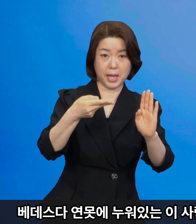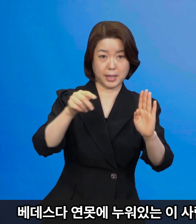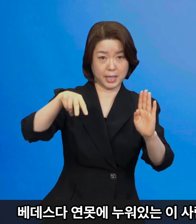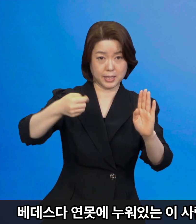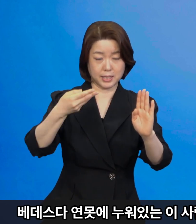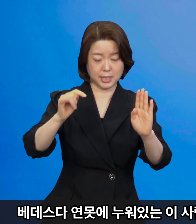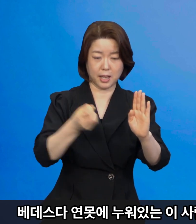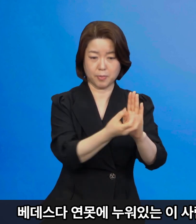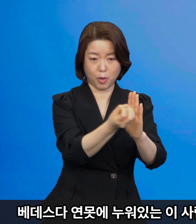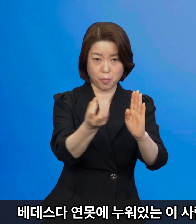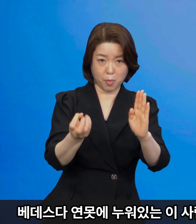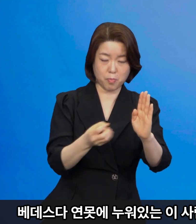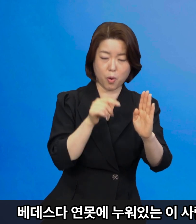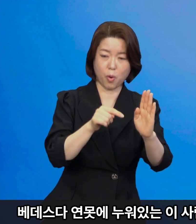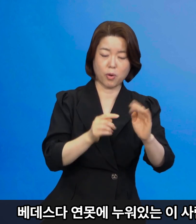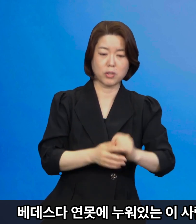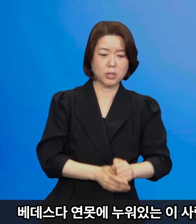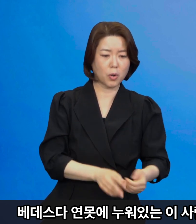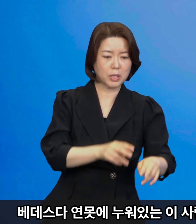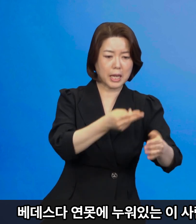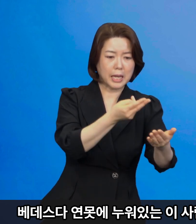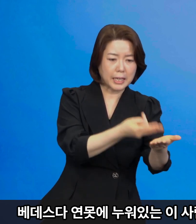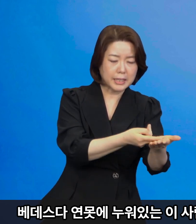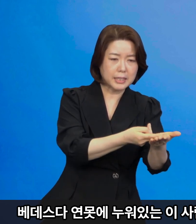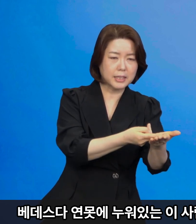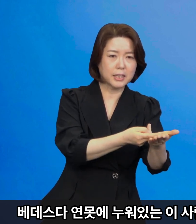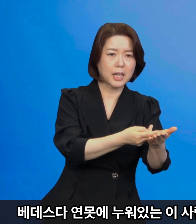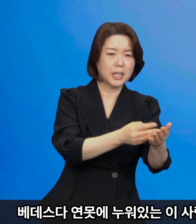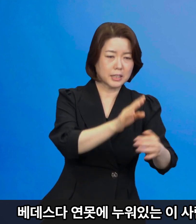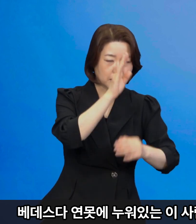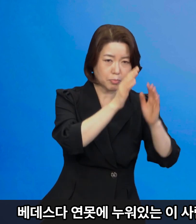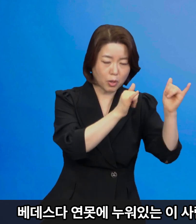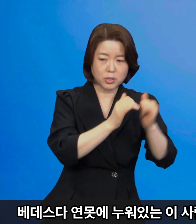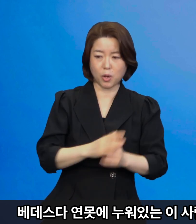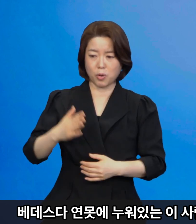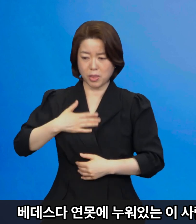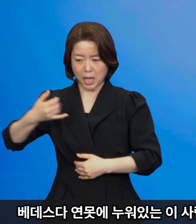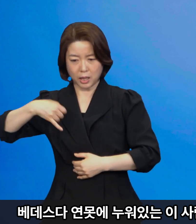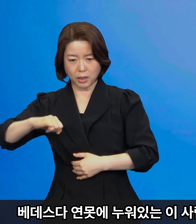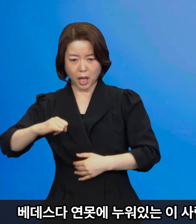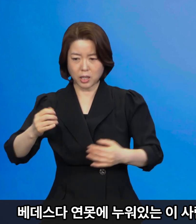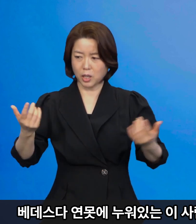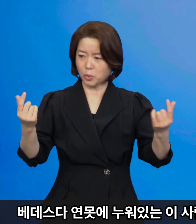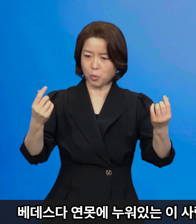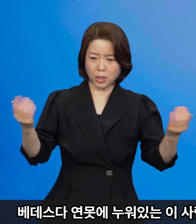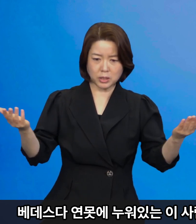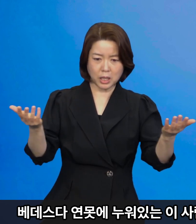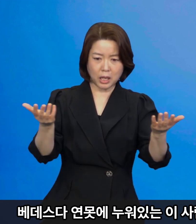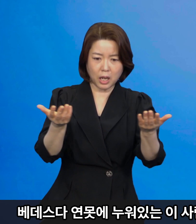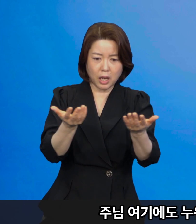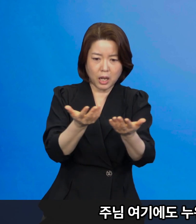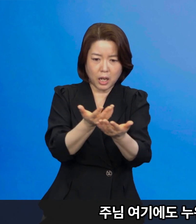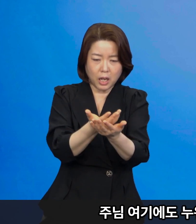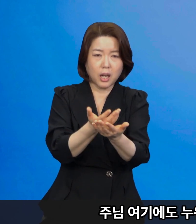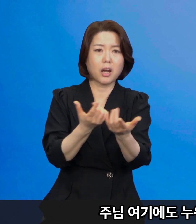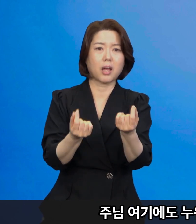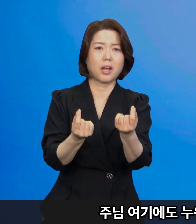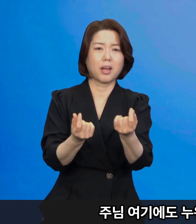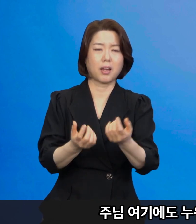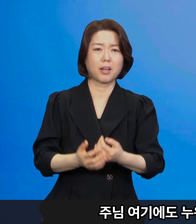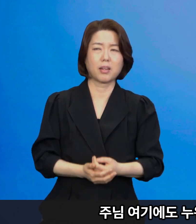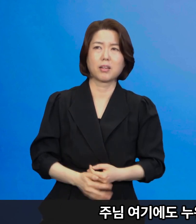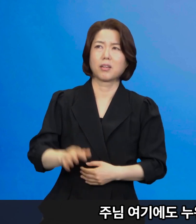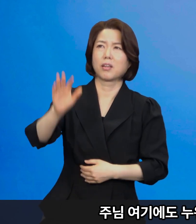누워있는 이 사람과 아이가 오버랩되기 시작한 겁니다. 주님,